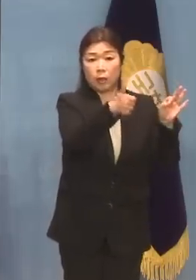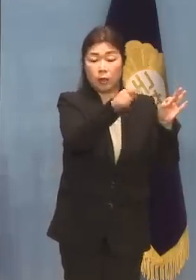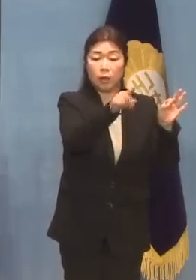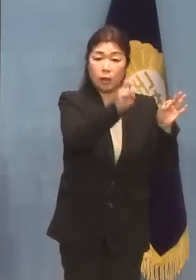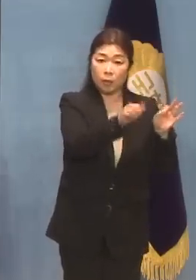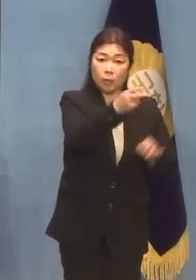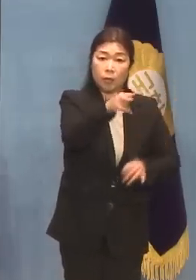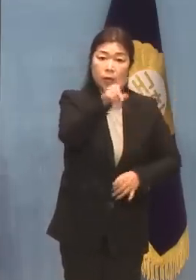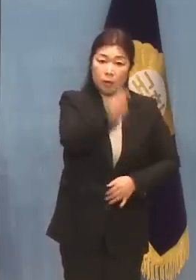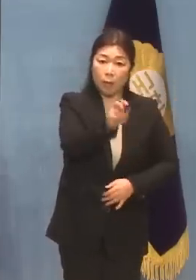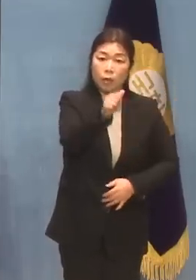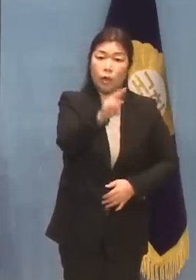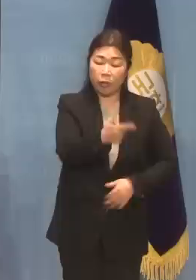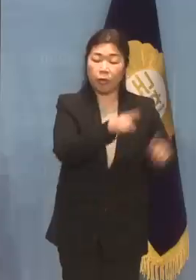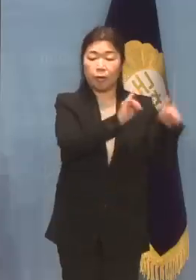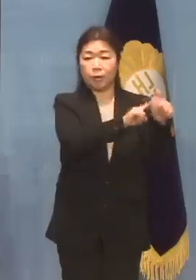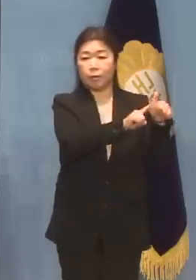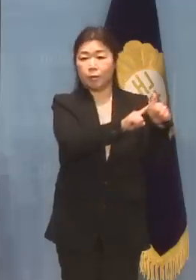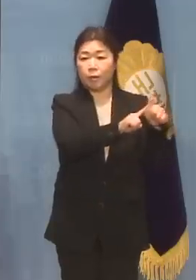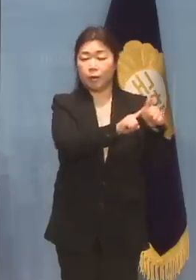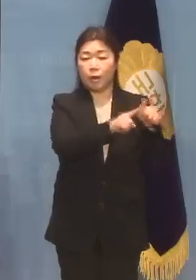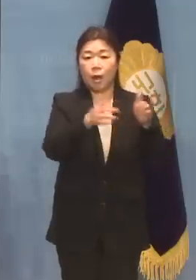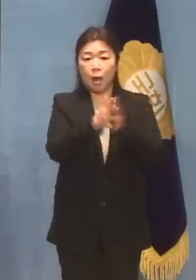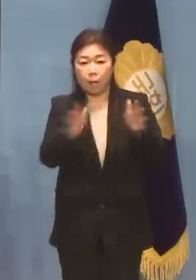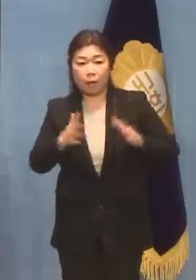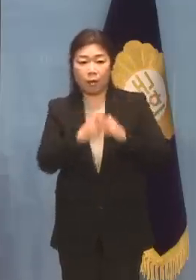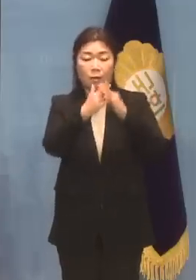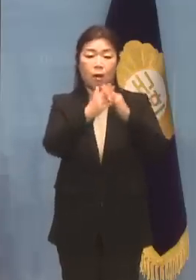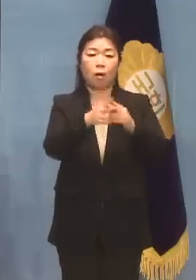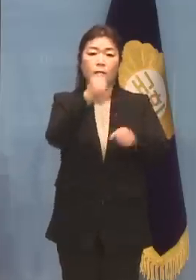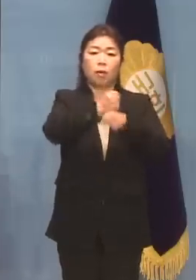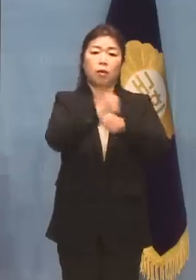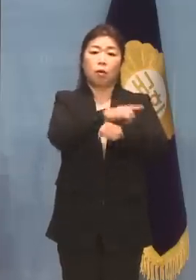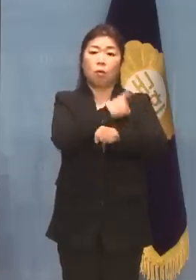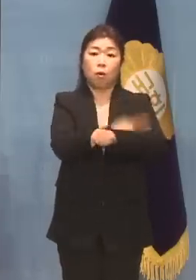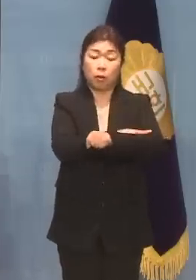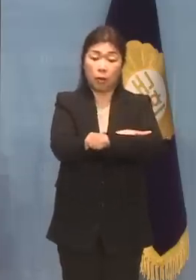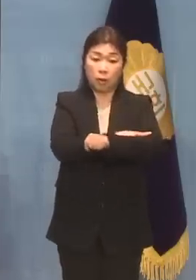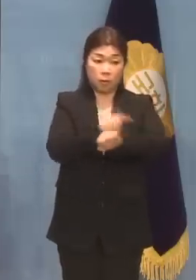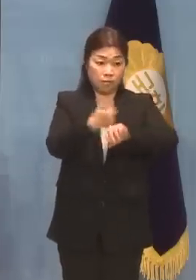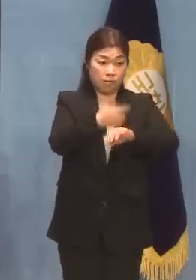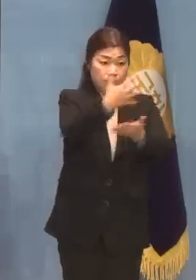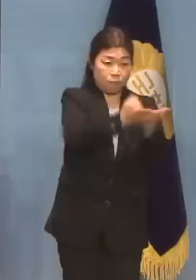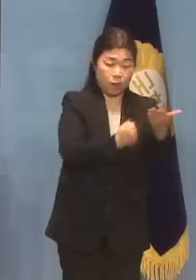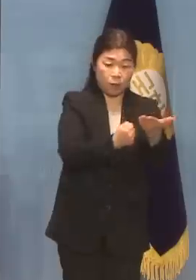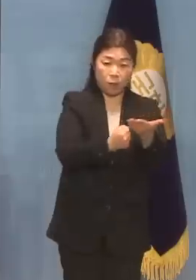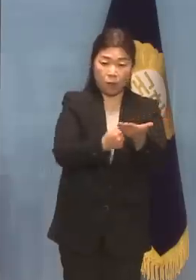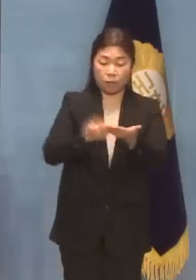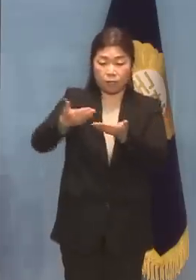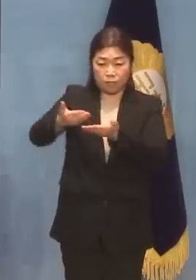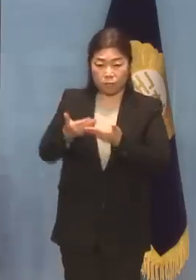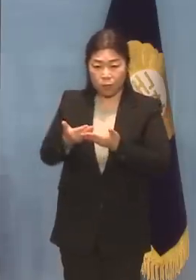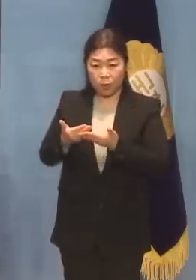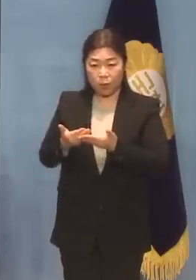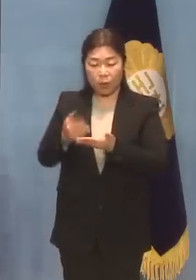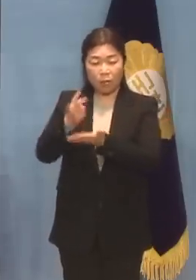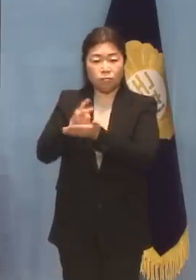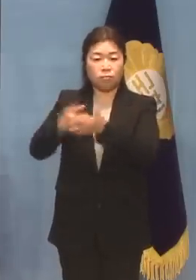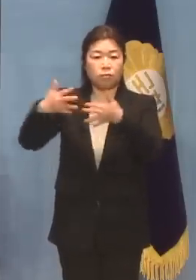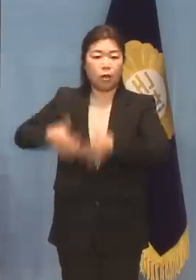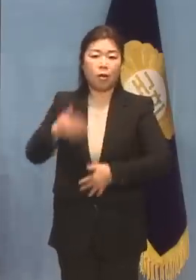아파트 사업권을 제3자에게서 빼앗아주는 대가로 30억 원을 받기로